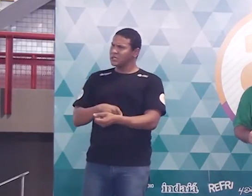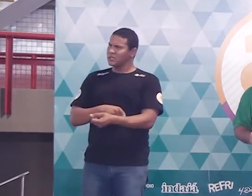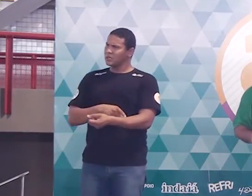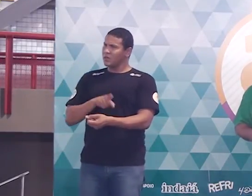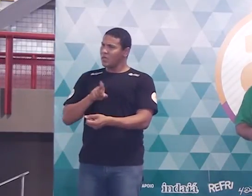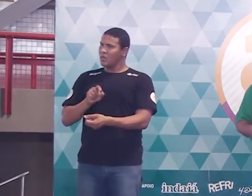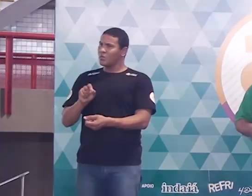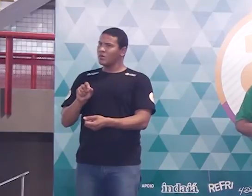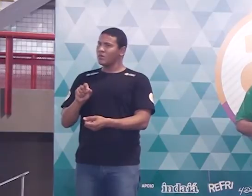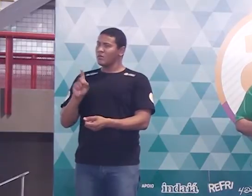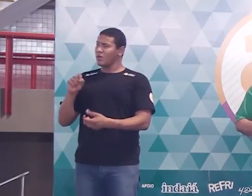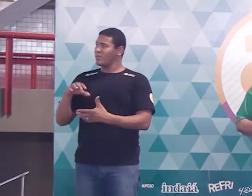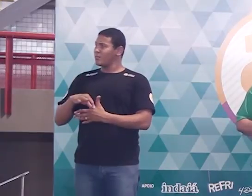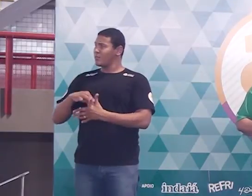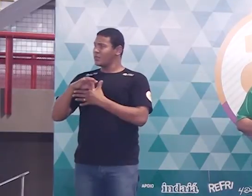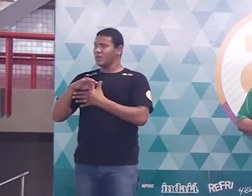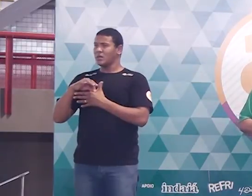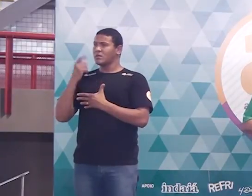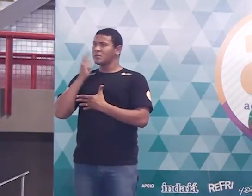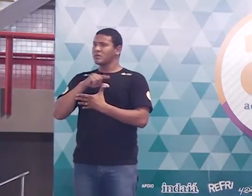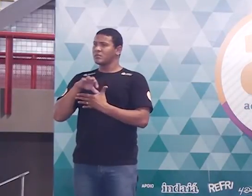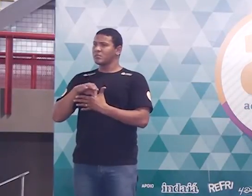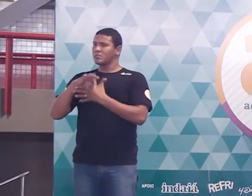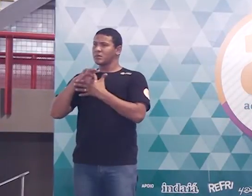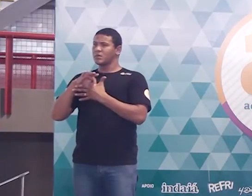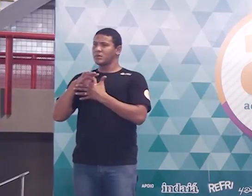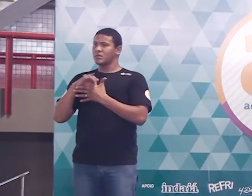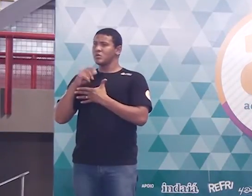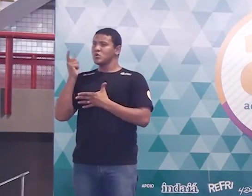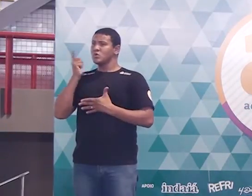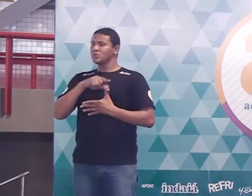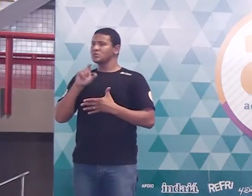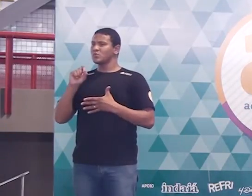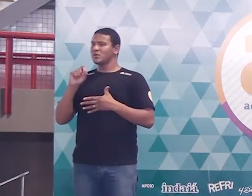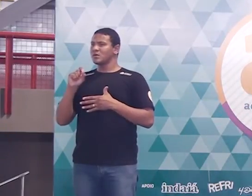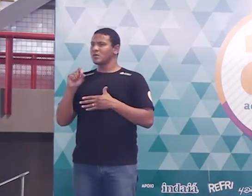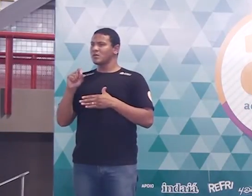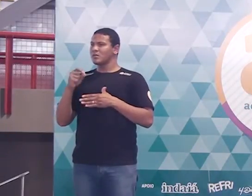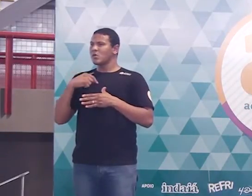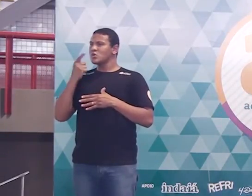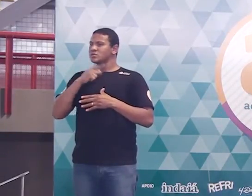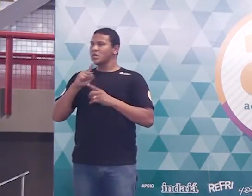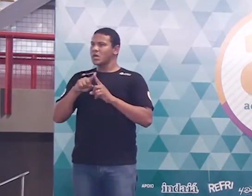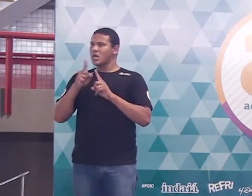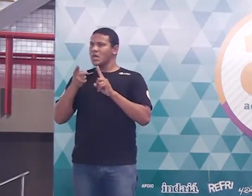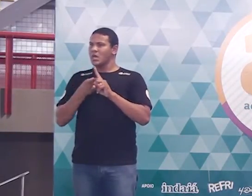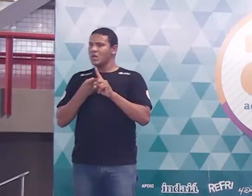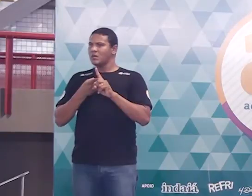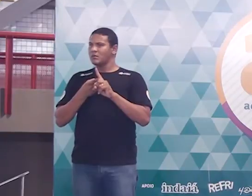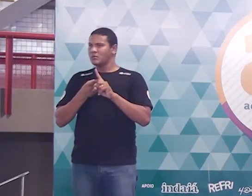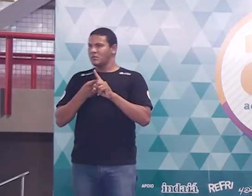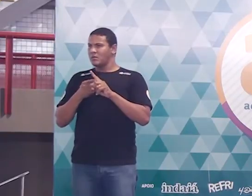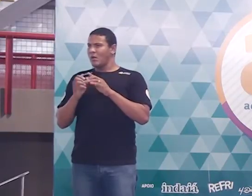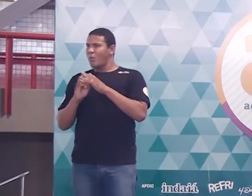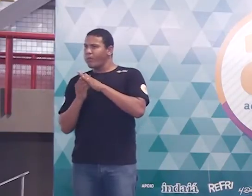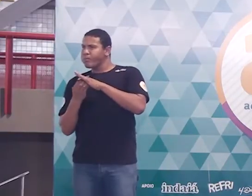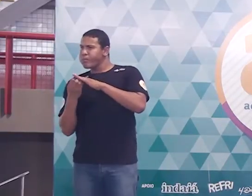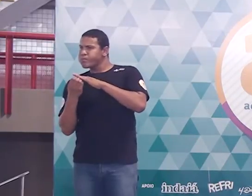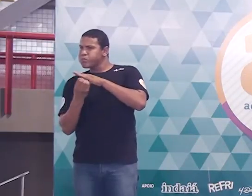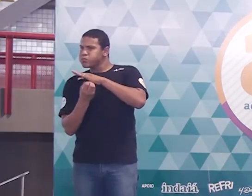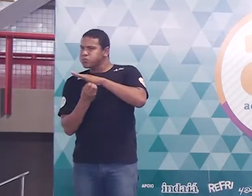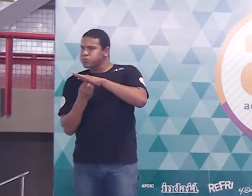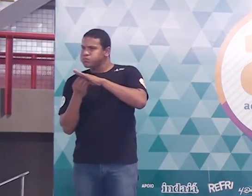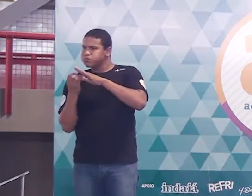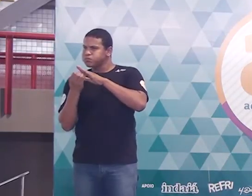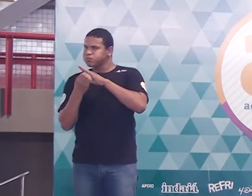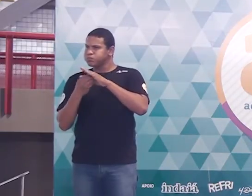uma fonte de quê? Proteína. Para que ela possa produzir os ovinhos. Como são as fêmeas dos mosquitos que